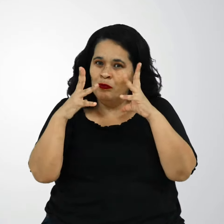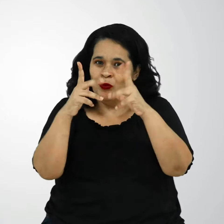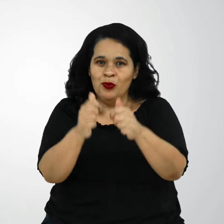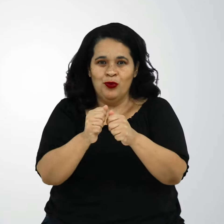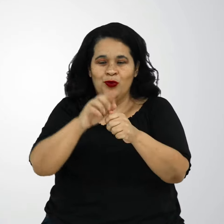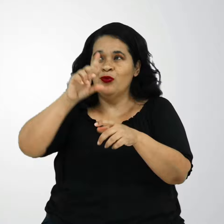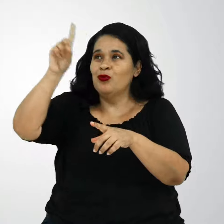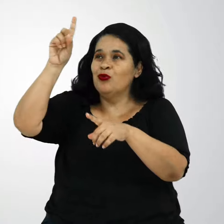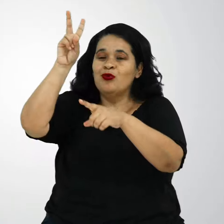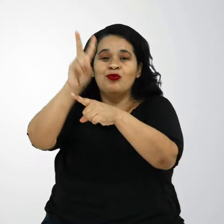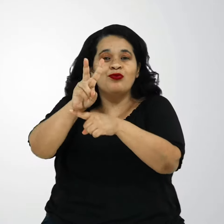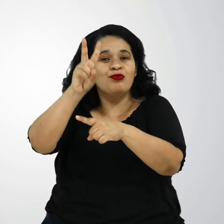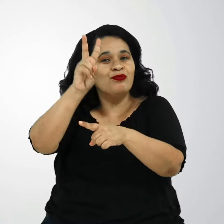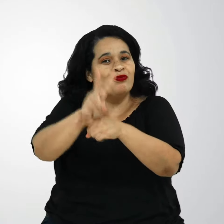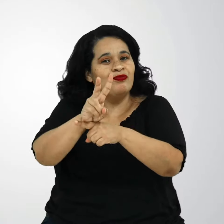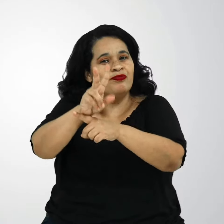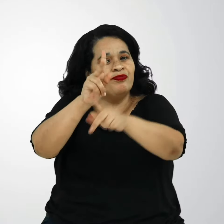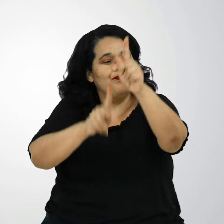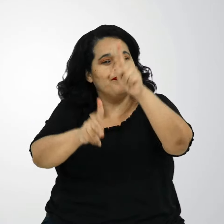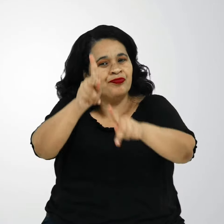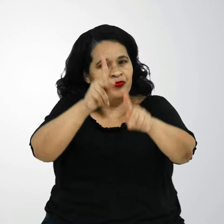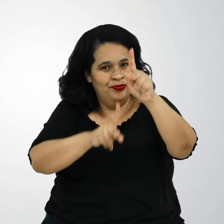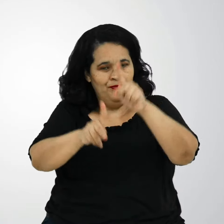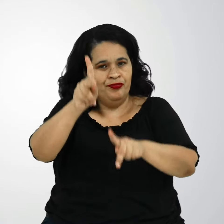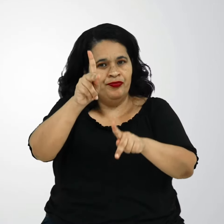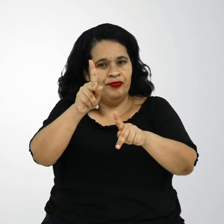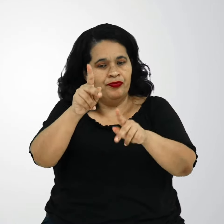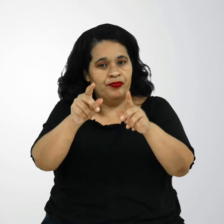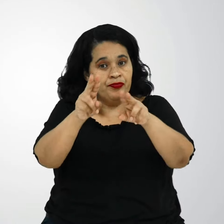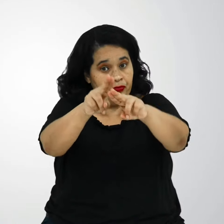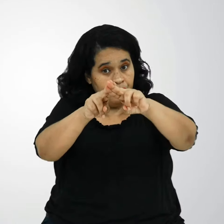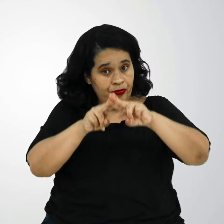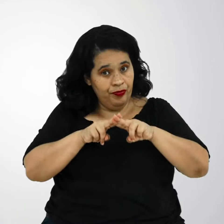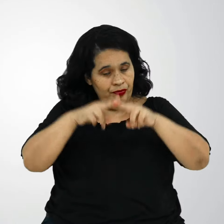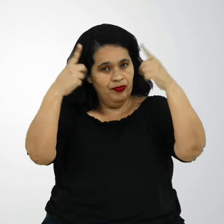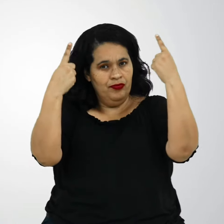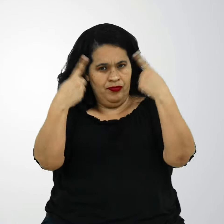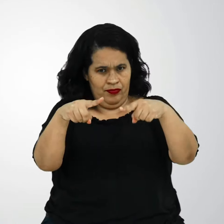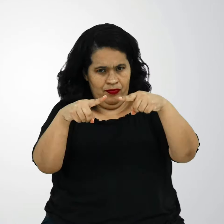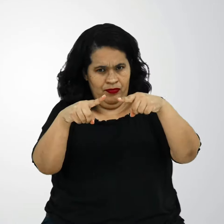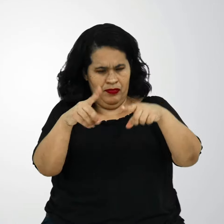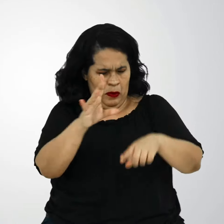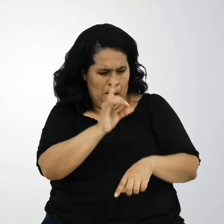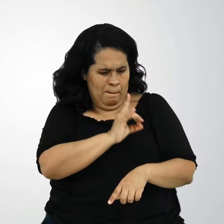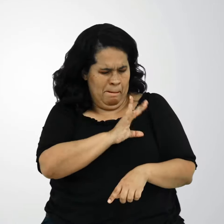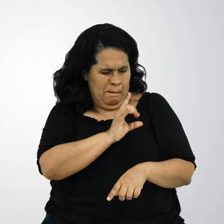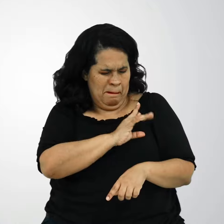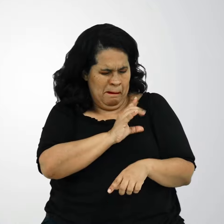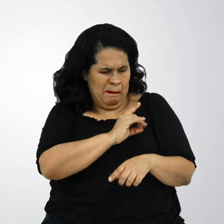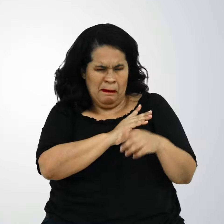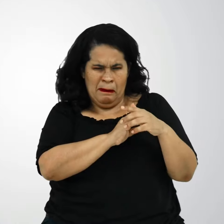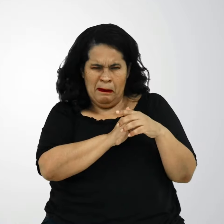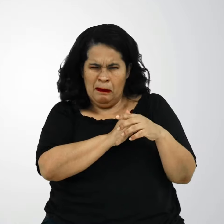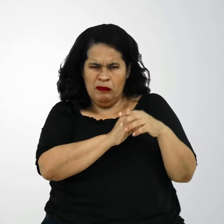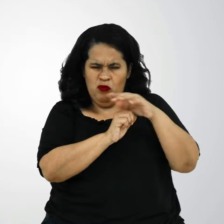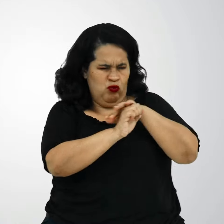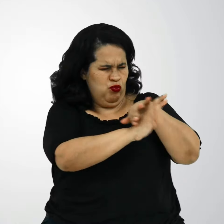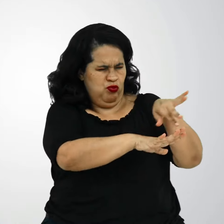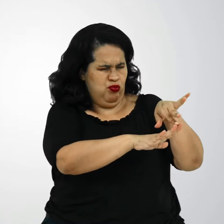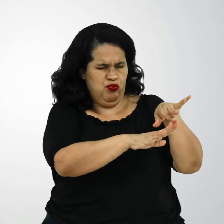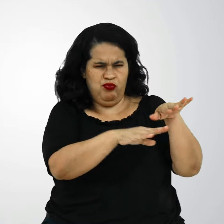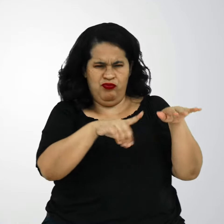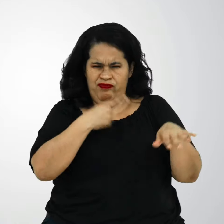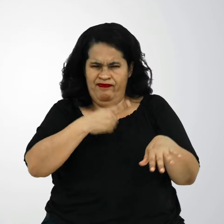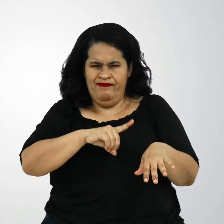queria, em primeiro lugar, desafiar você a não ter medo nem de ler Daniel, estudar